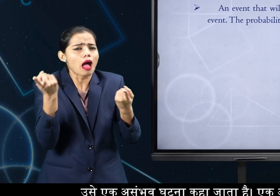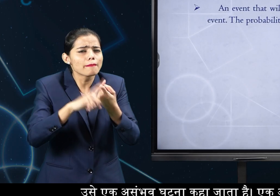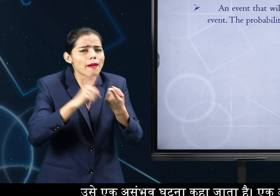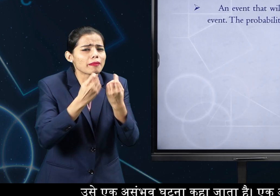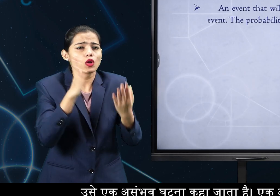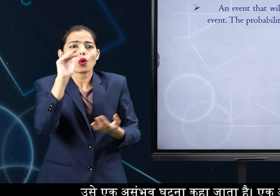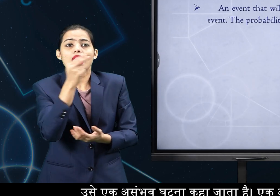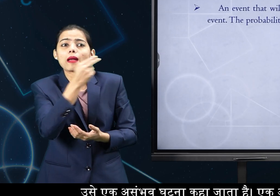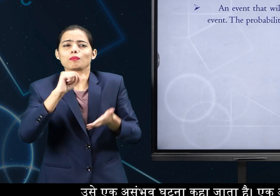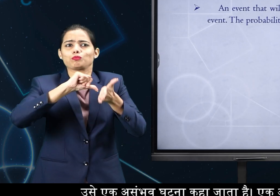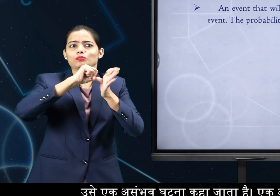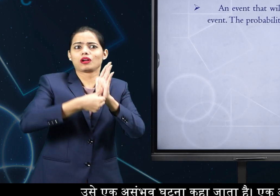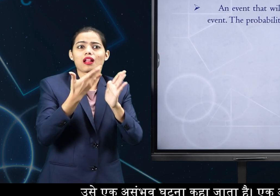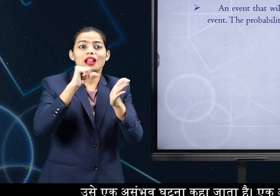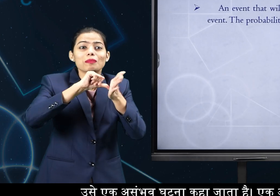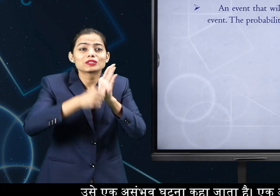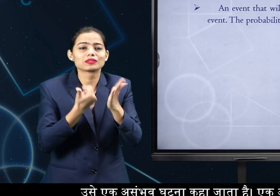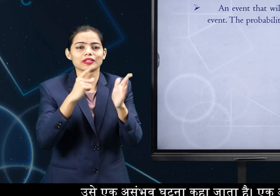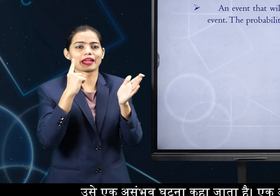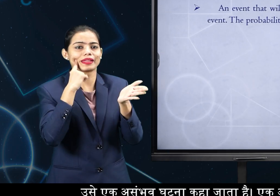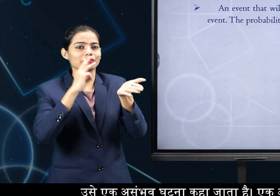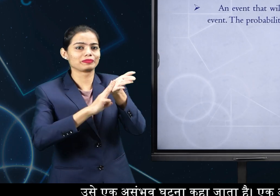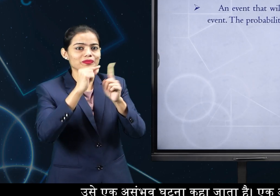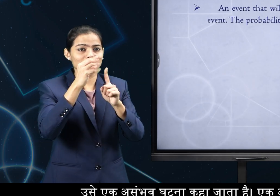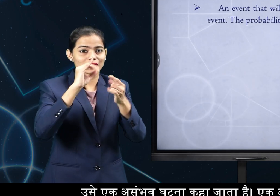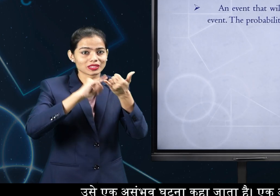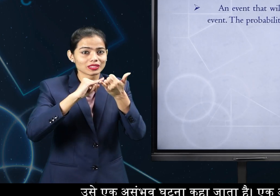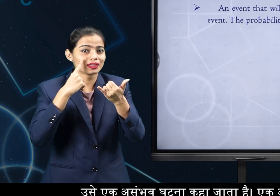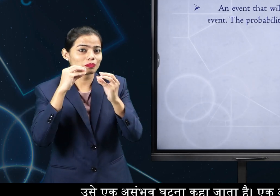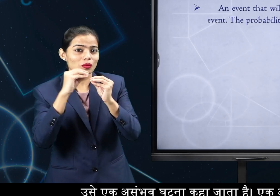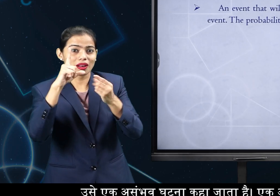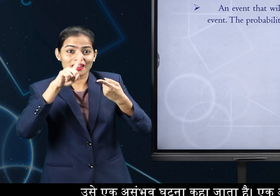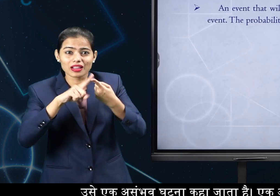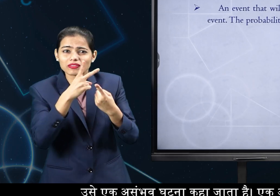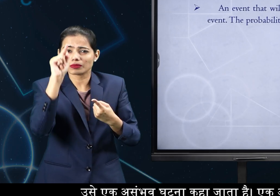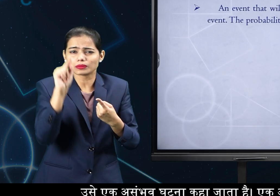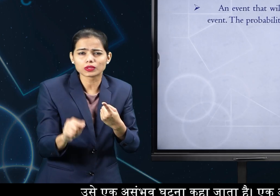उसे एक संभव घटना कहा जाता है। एक असंभव घटना की प्रायिकता 0 है।